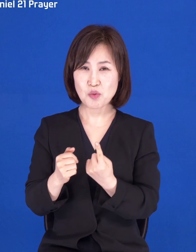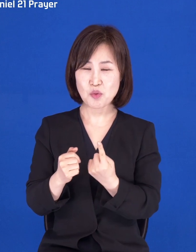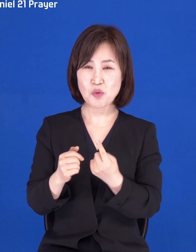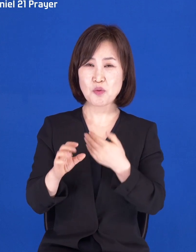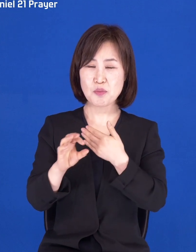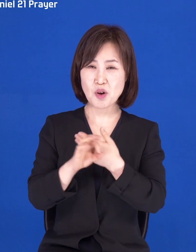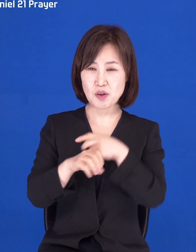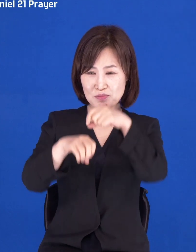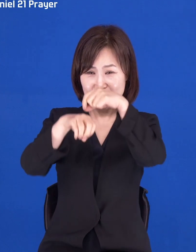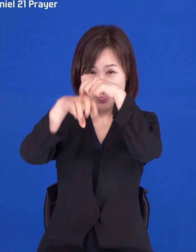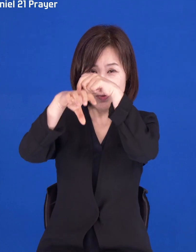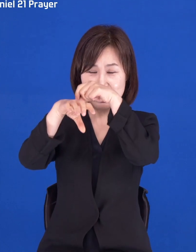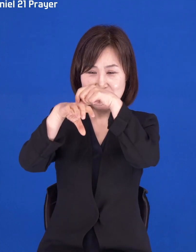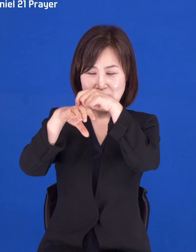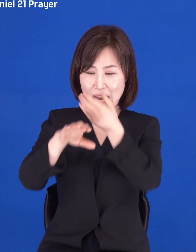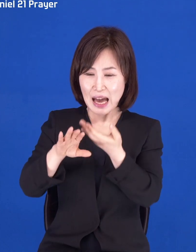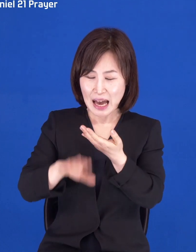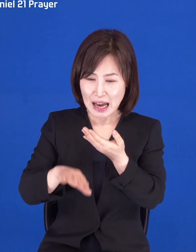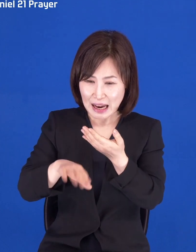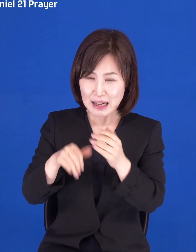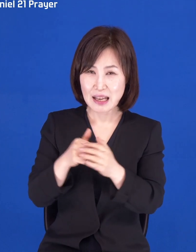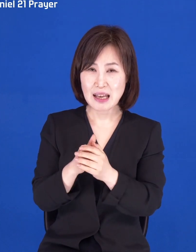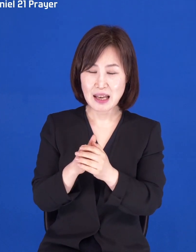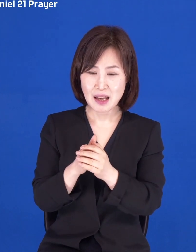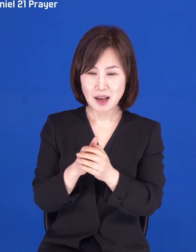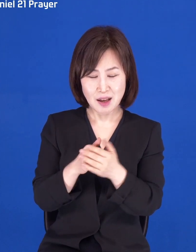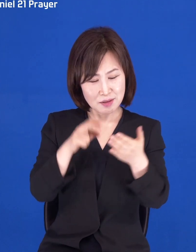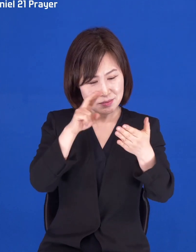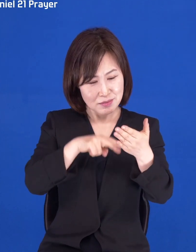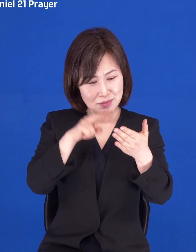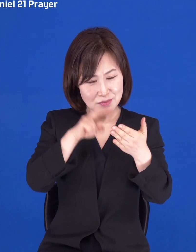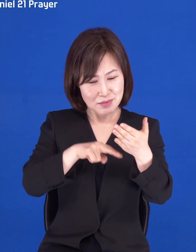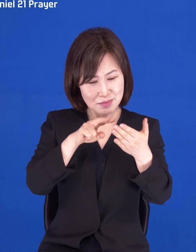전등불 밑에서 성경을 읽다가는 주무셨습니다.